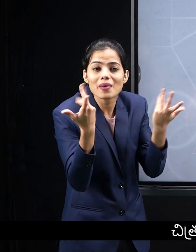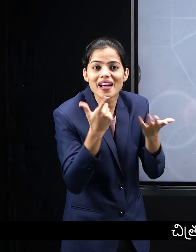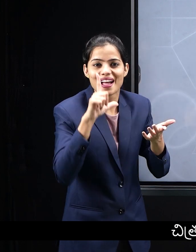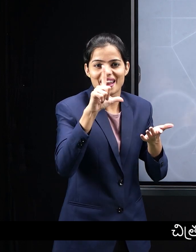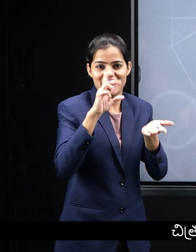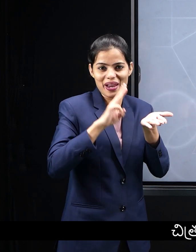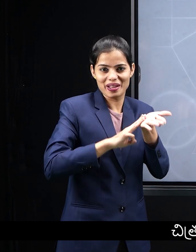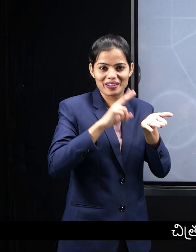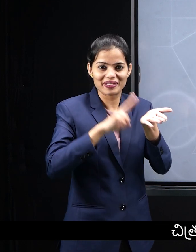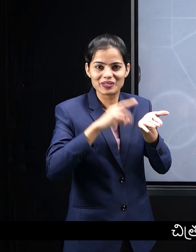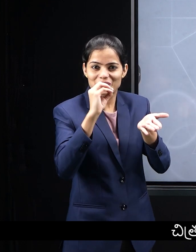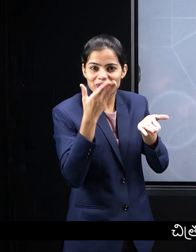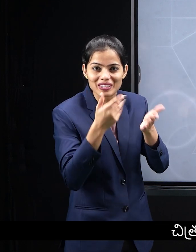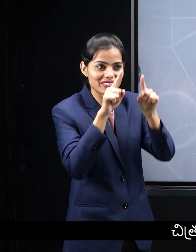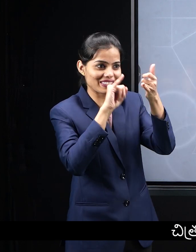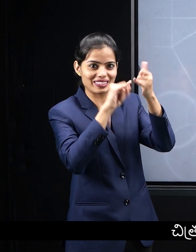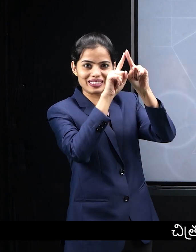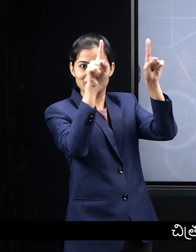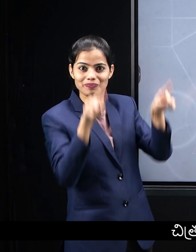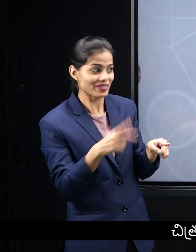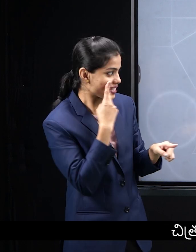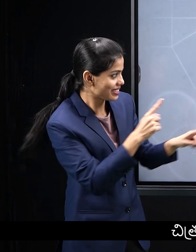చిత్రంలో LMNO ఒక చతురస్రం.